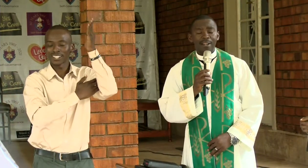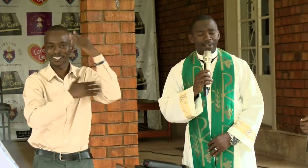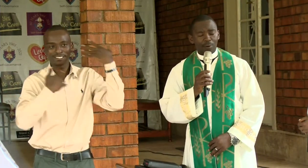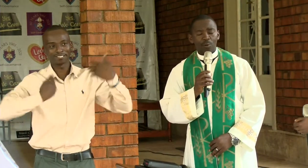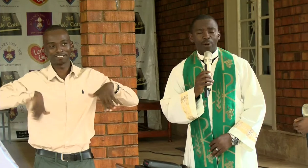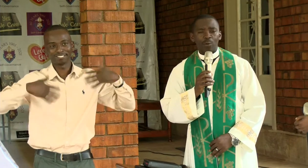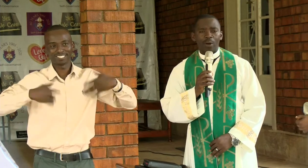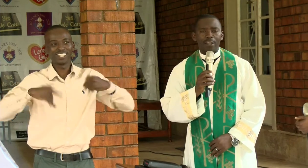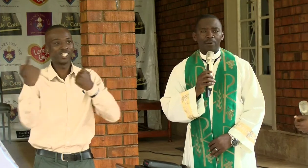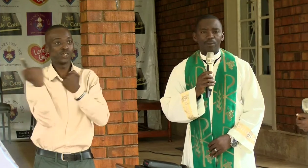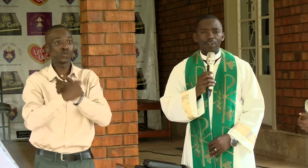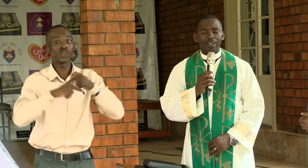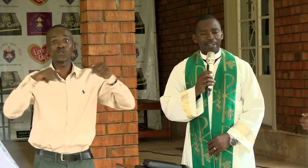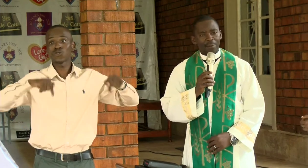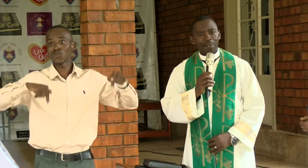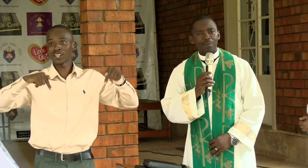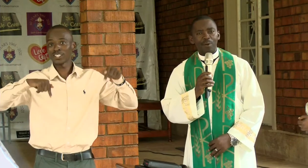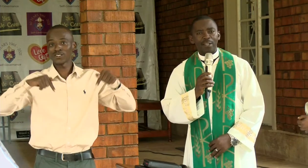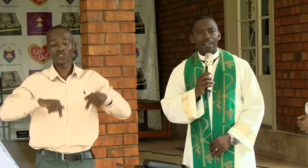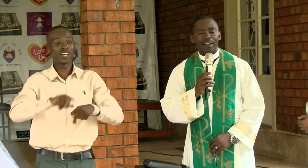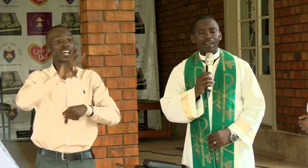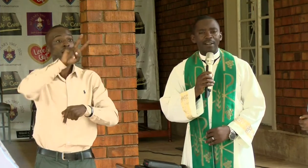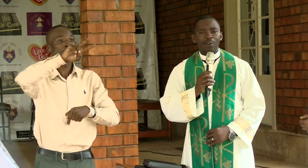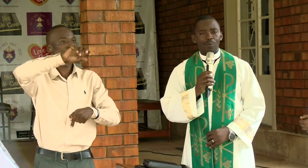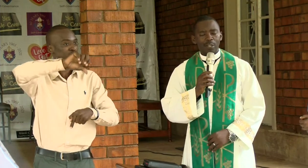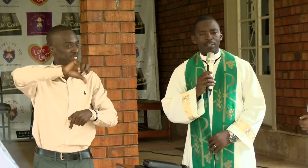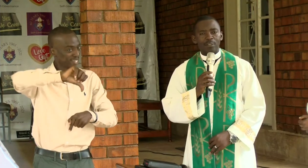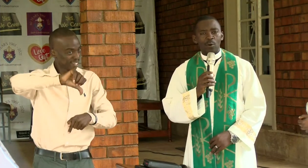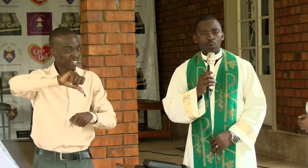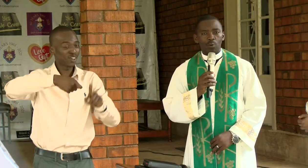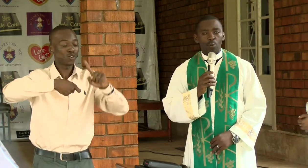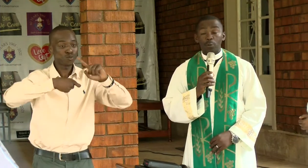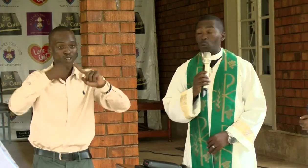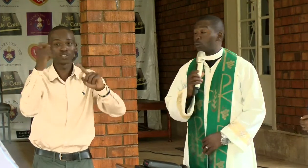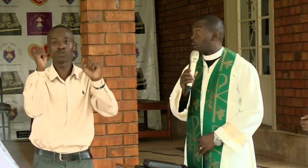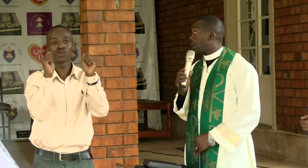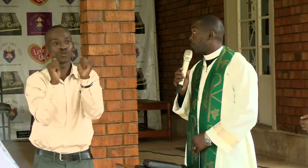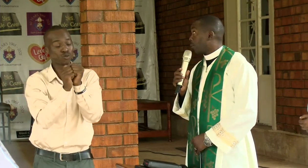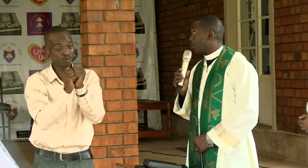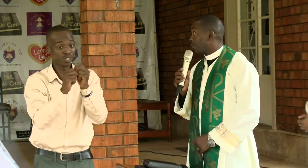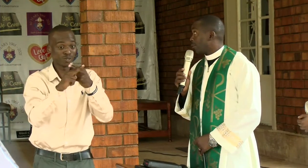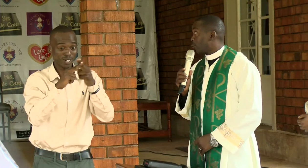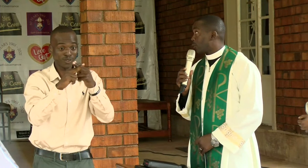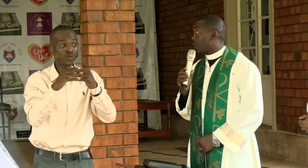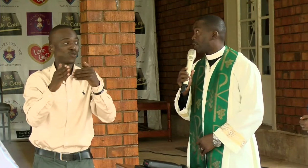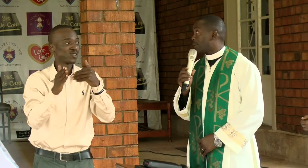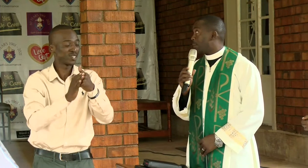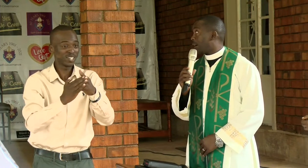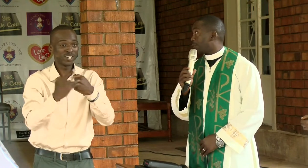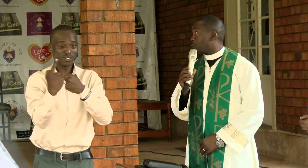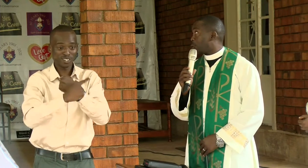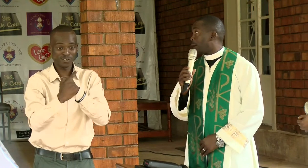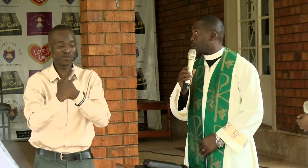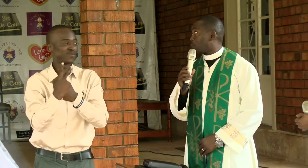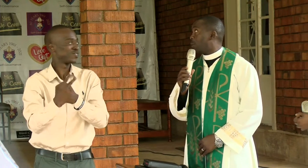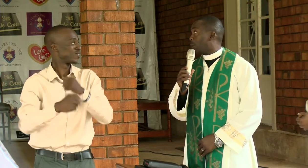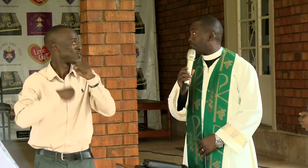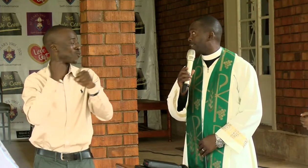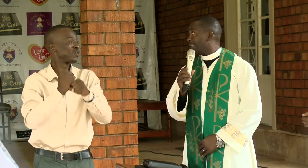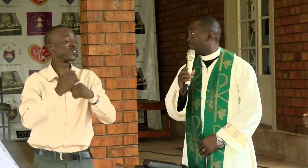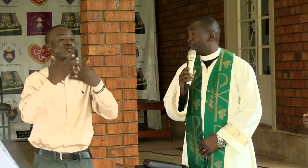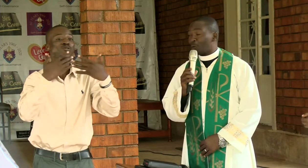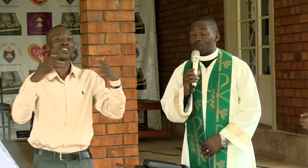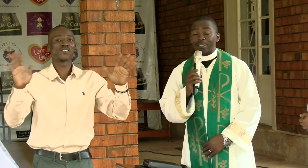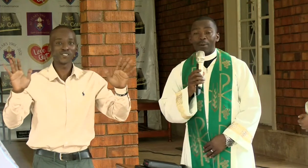era ne ku lunaku lwaleero nga 29 omwezi ogw'ekkumi tugutwala nno tusigaze ebbanga ttono mwaka tukube